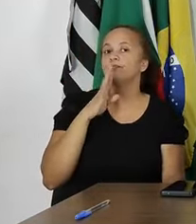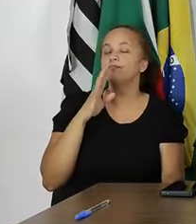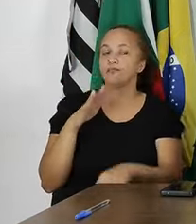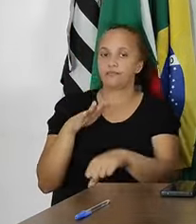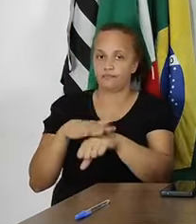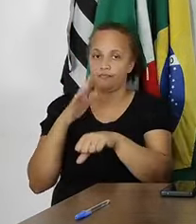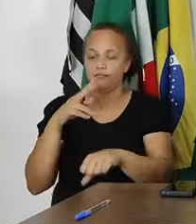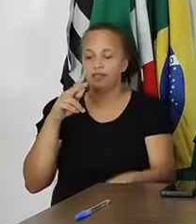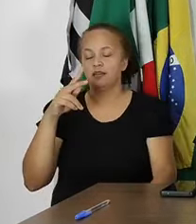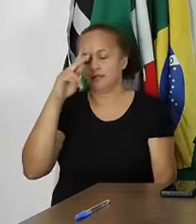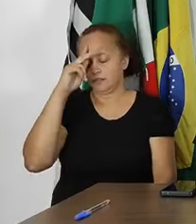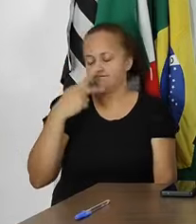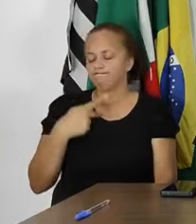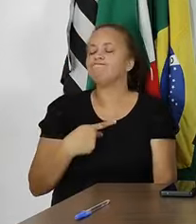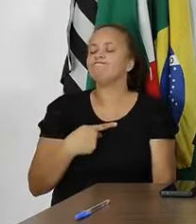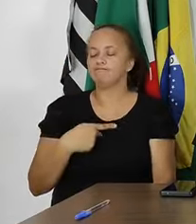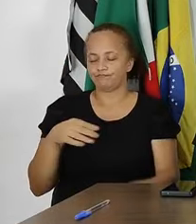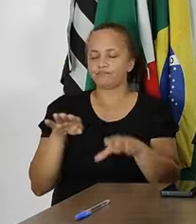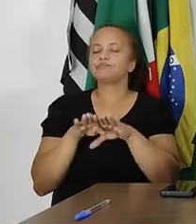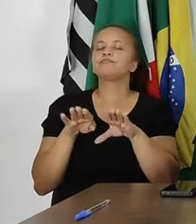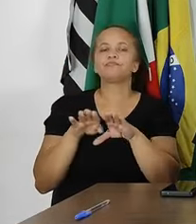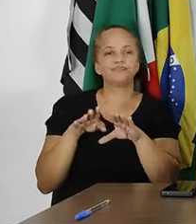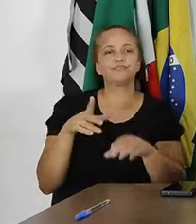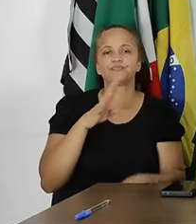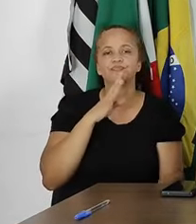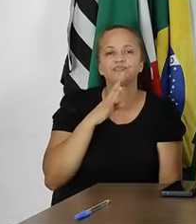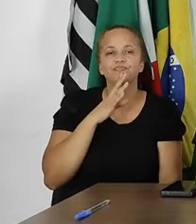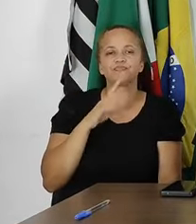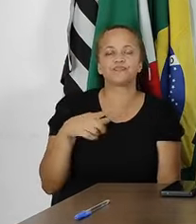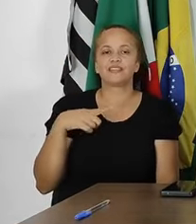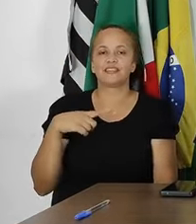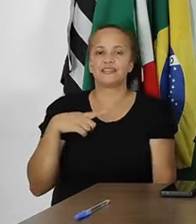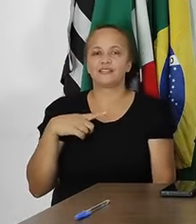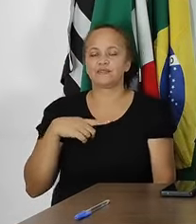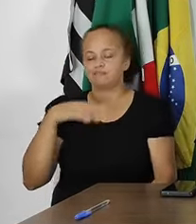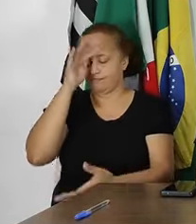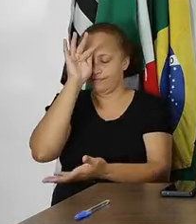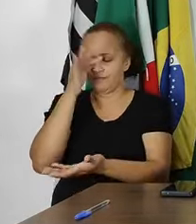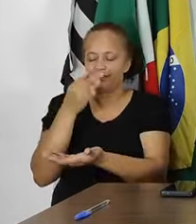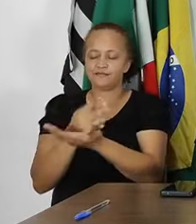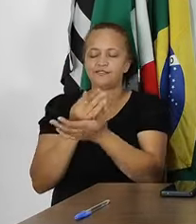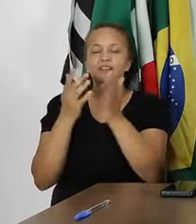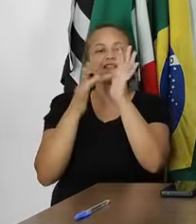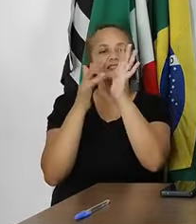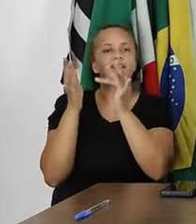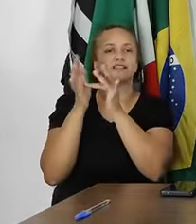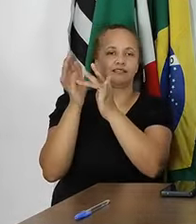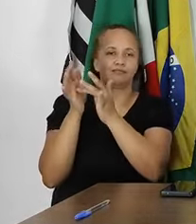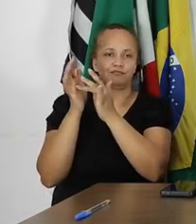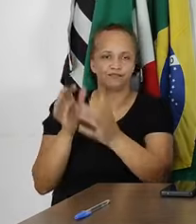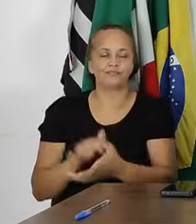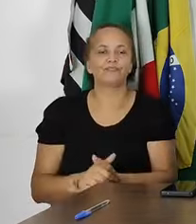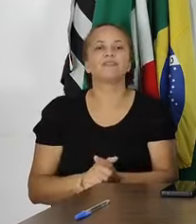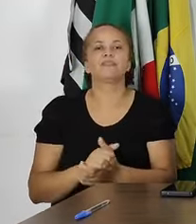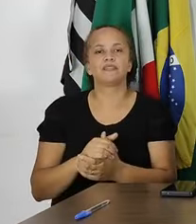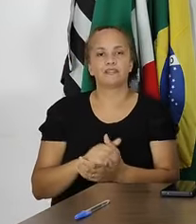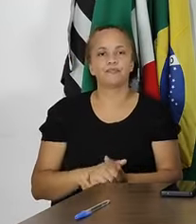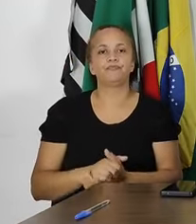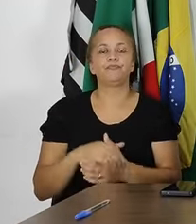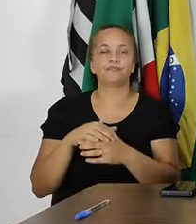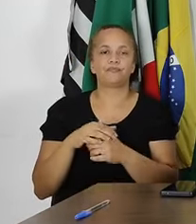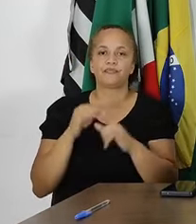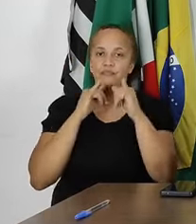conhecemos, mais temos uma identidade, né? Temos a identidade firmada no nosso Criador, tá bom? Então esses são os avisos